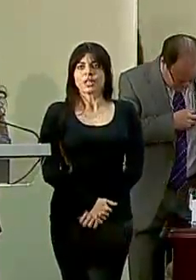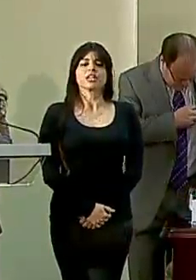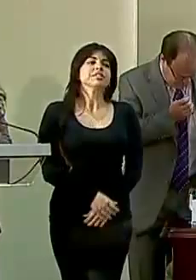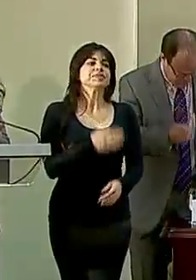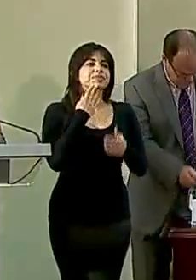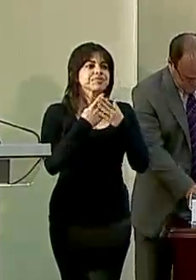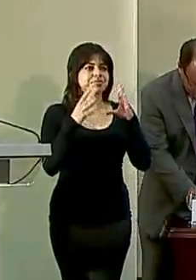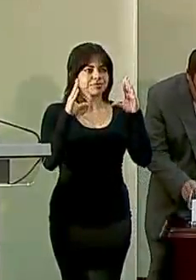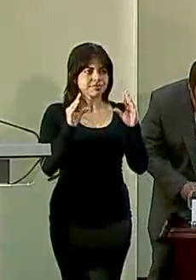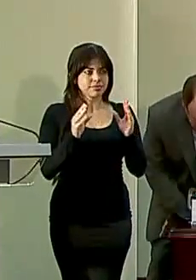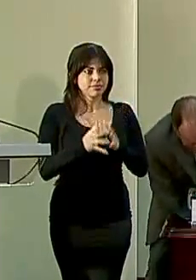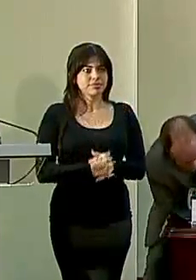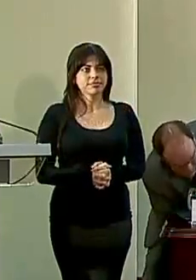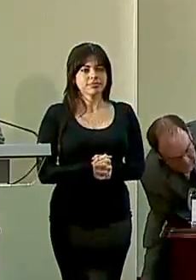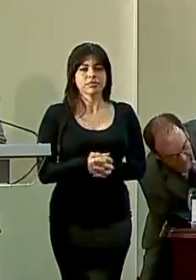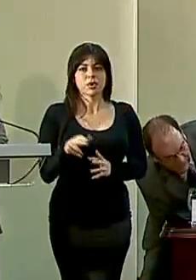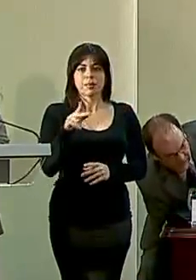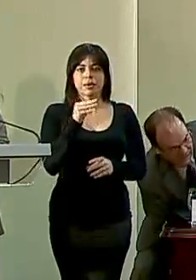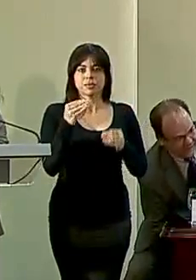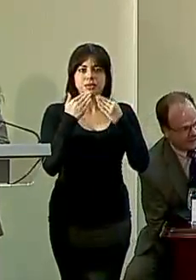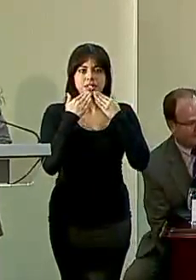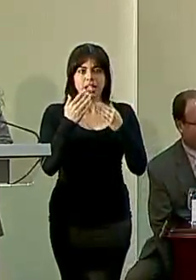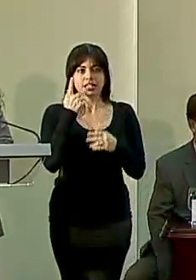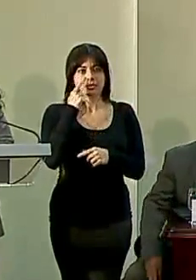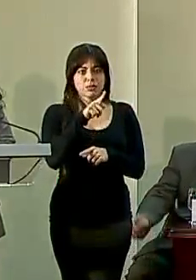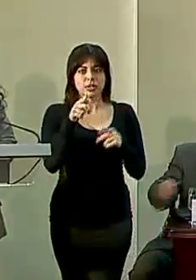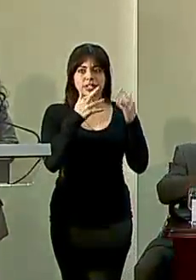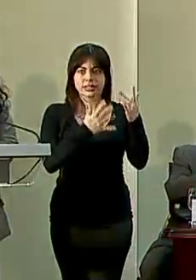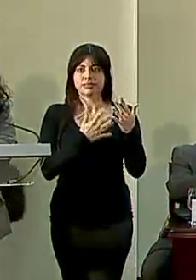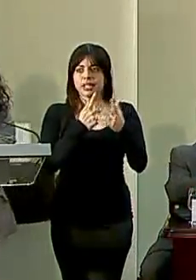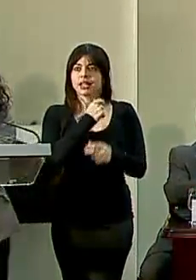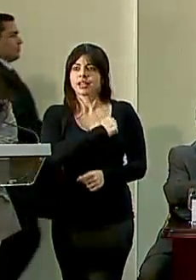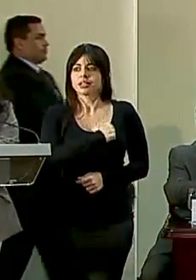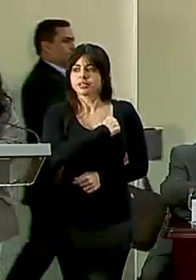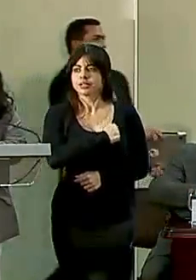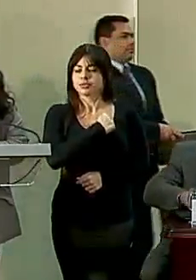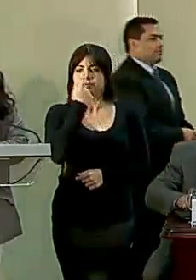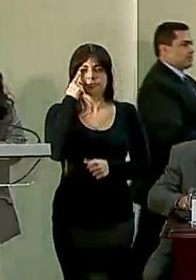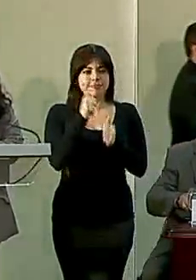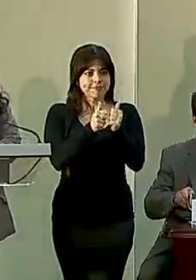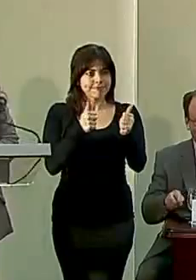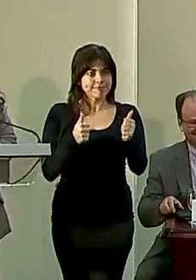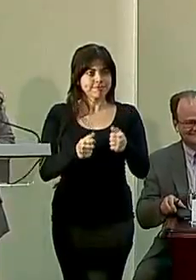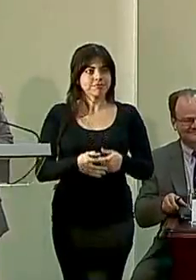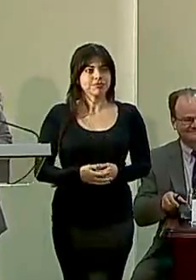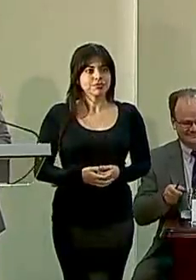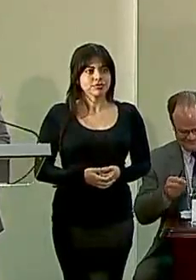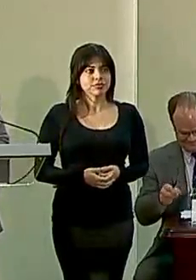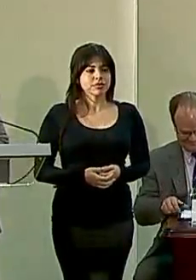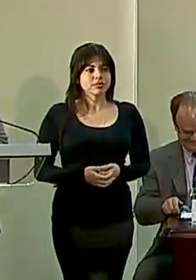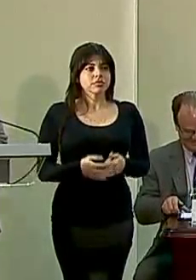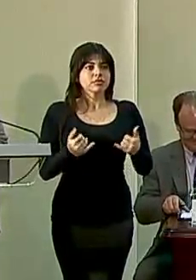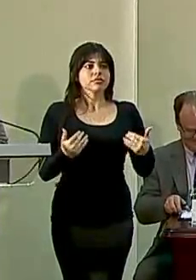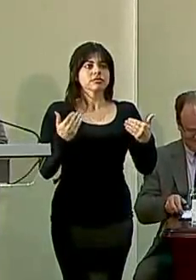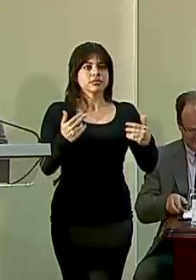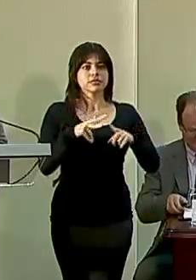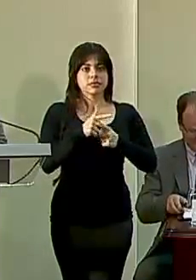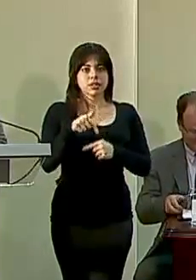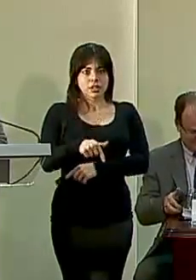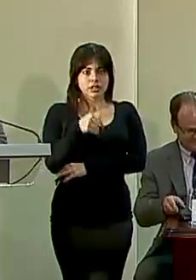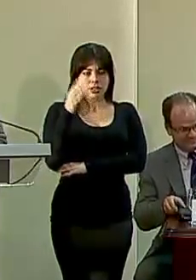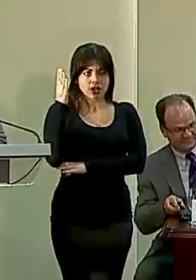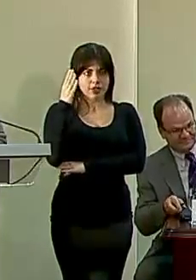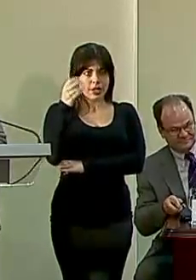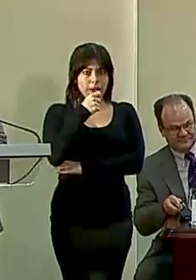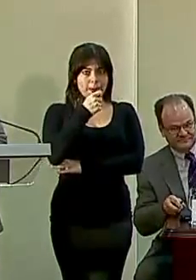Muy buenas tardes, colegas. Muchísimas gracias por la espera. Disculpen el retraso. Damos inicio a esta